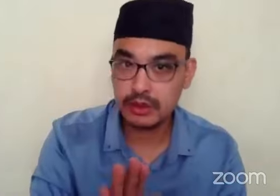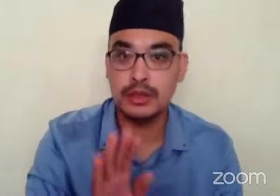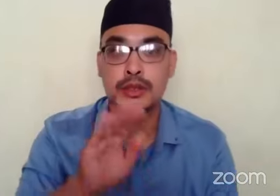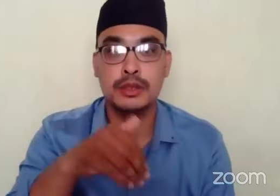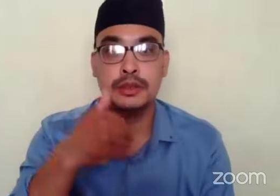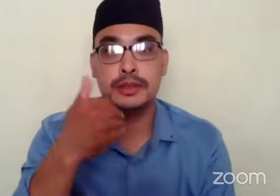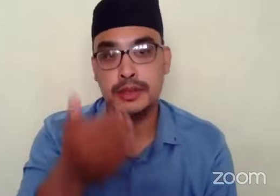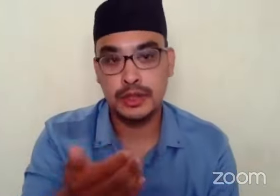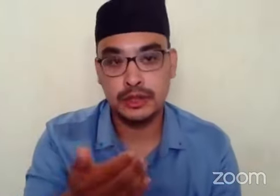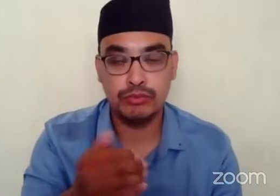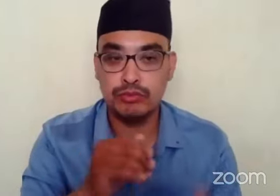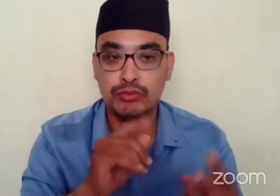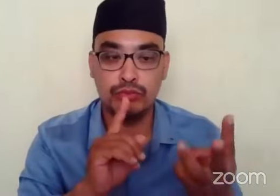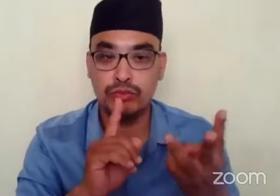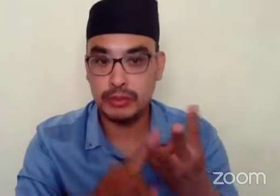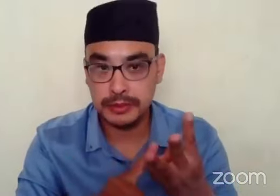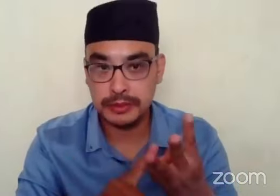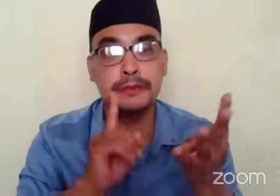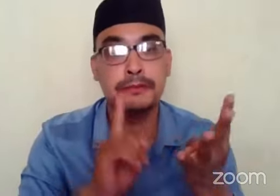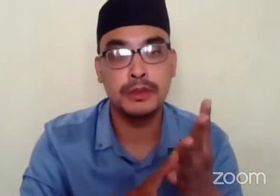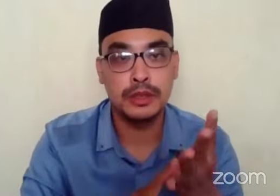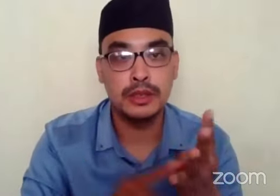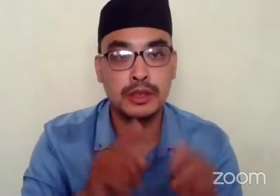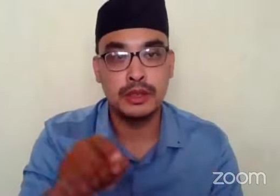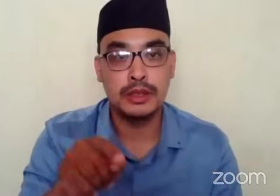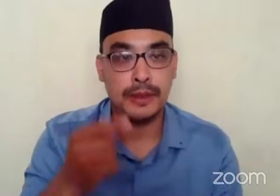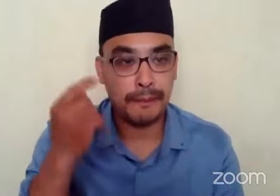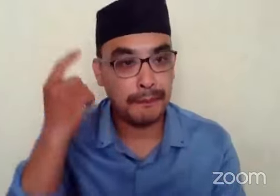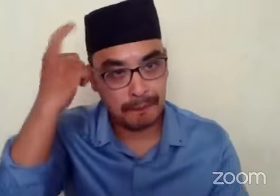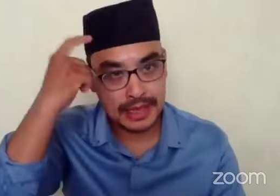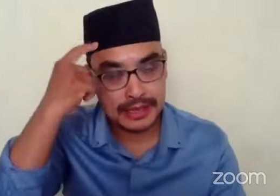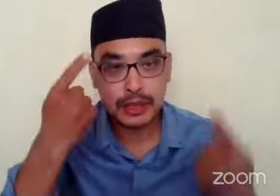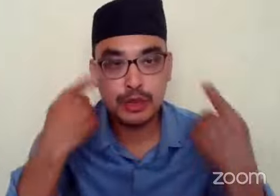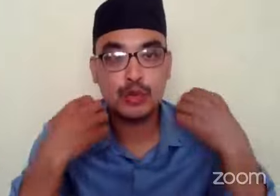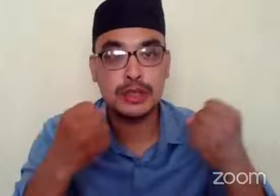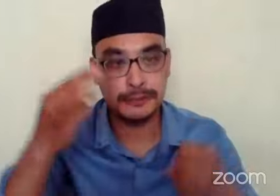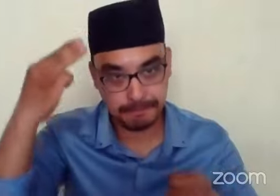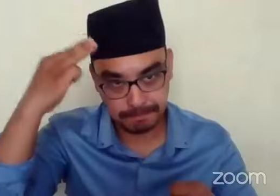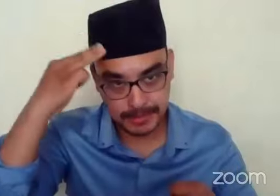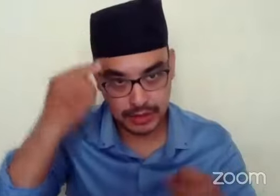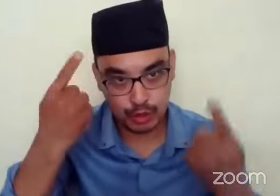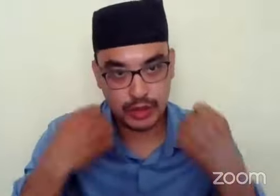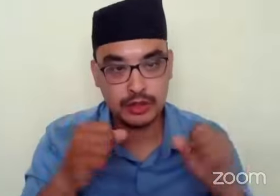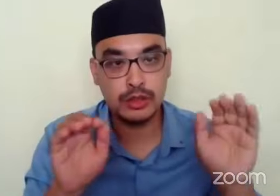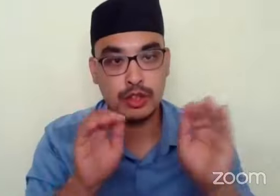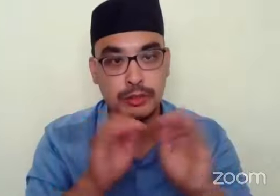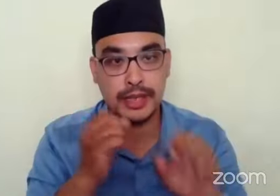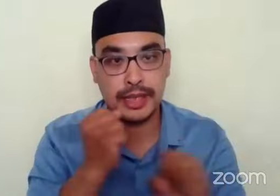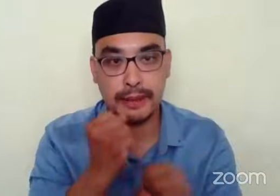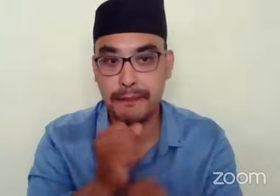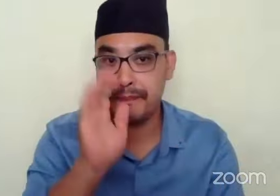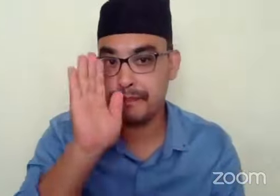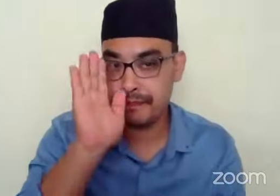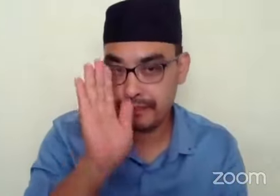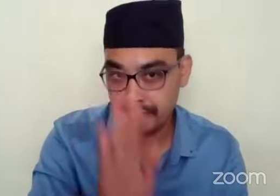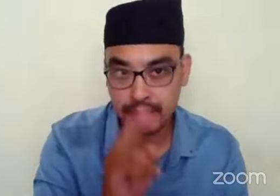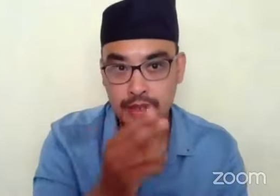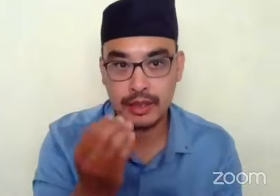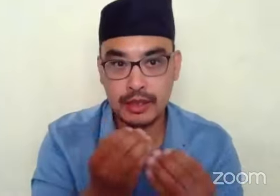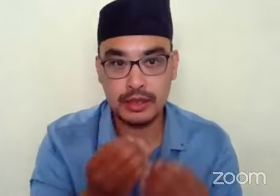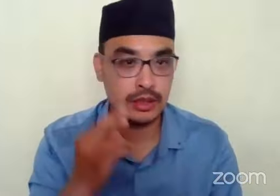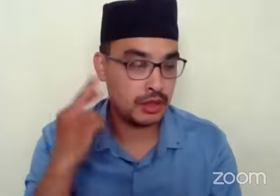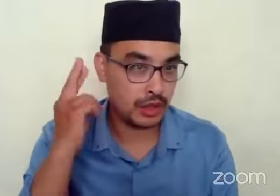हुनुहुन्छ हामीसँग, जो चाहिँ मानसिक स्वास्थ्य सम्बन्धी कुराहरूमा काम गरिरहनु भएको छ। त्यस्तै गरेर